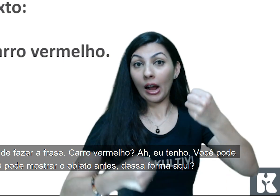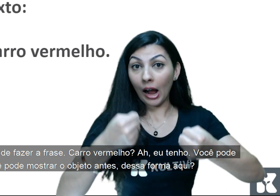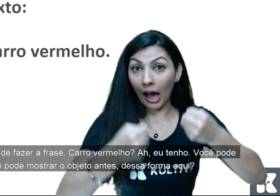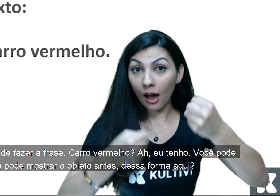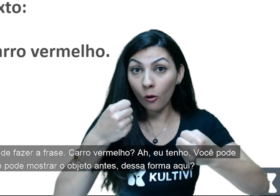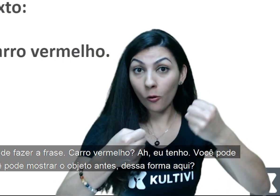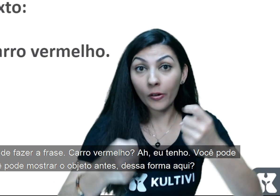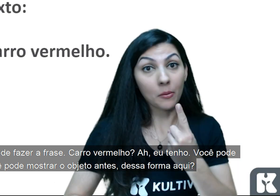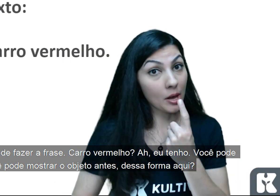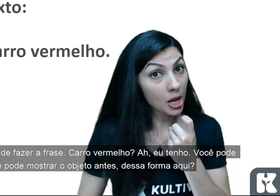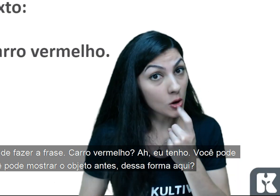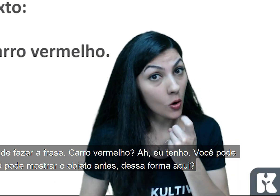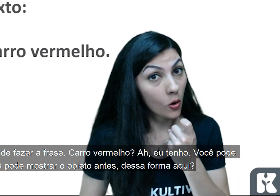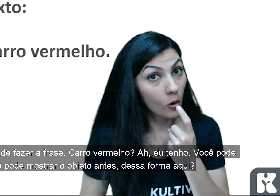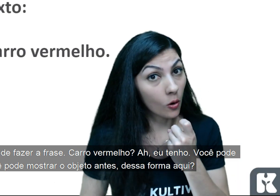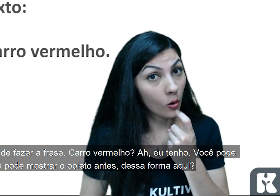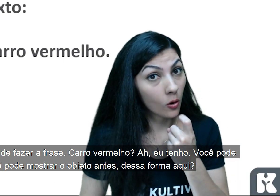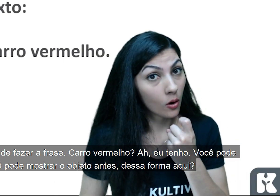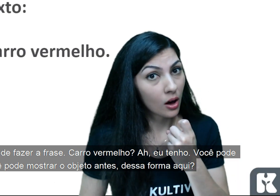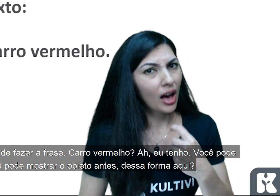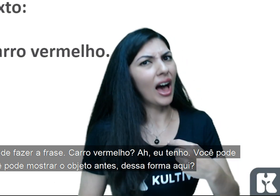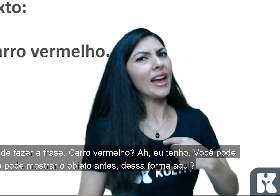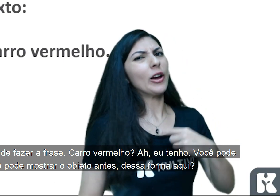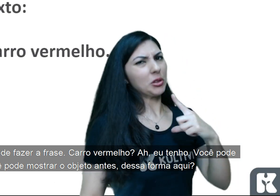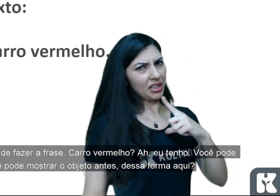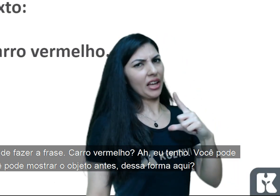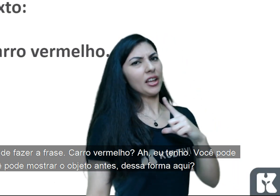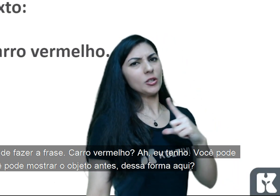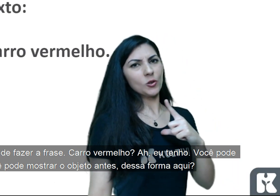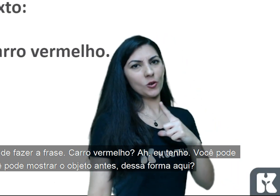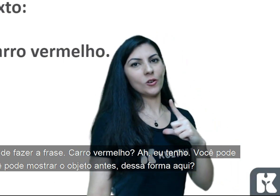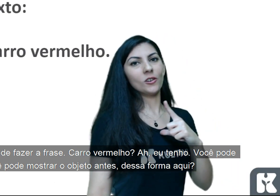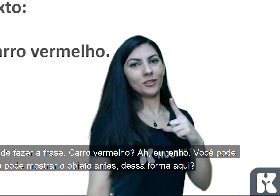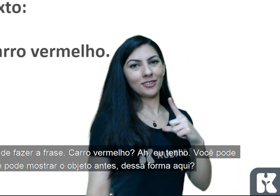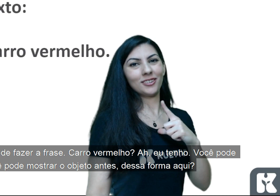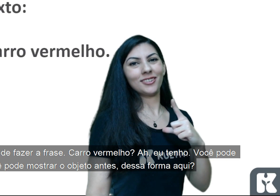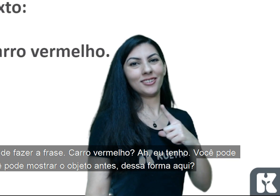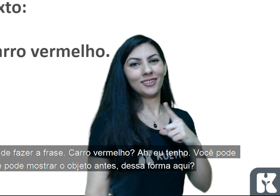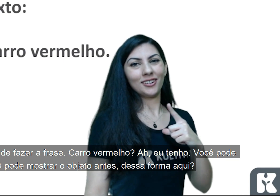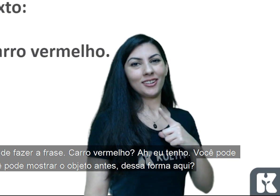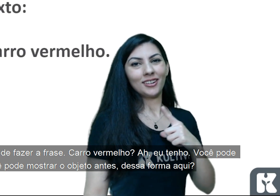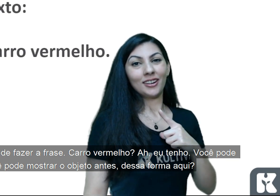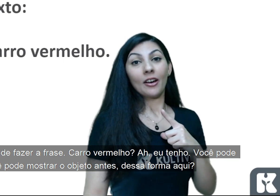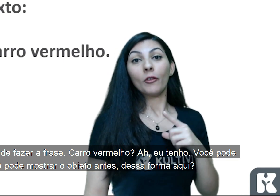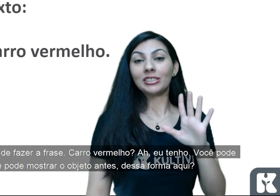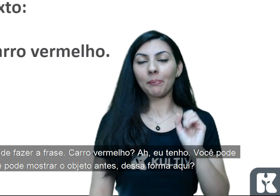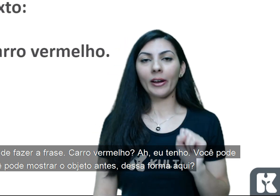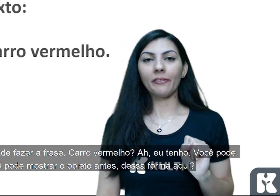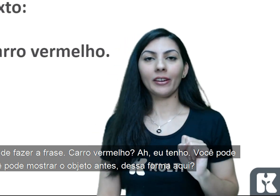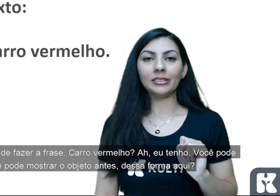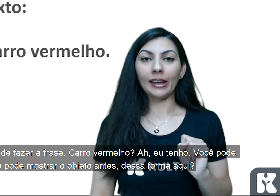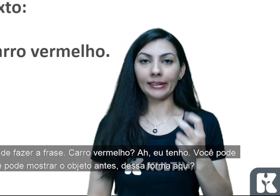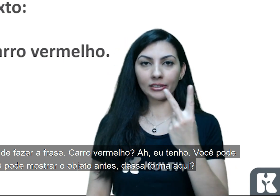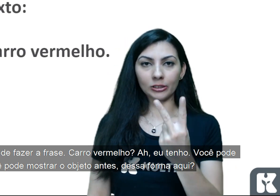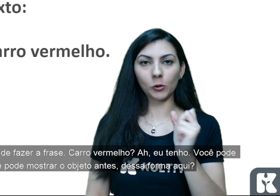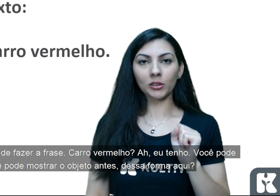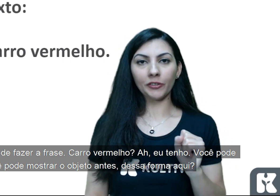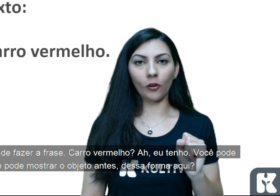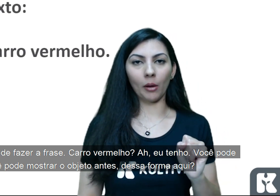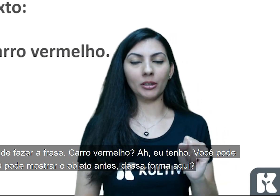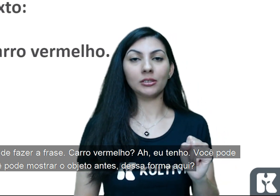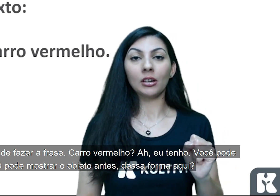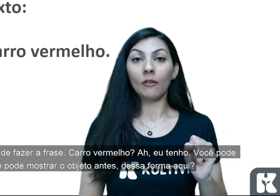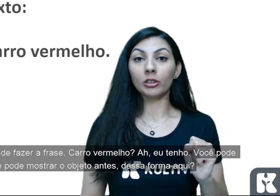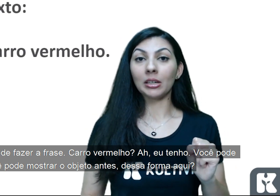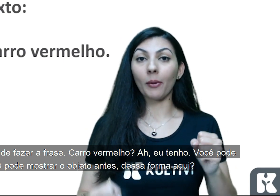Carro vermelho Ah, eu tenho Você pode fazer dessas duas